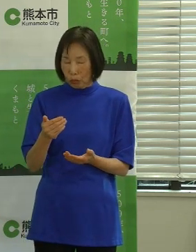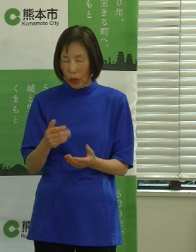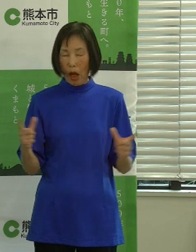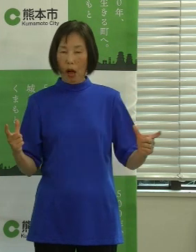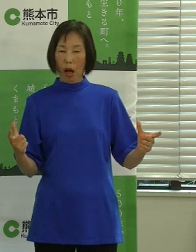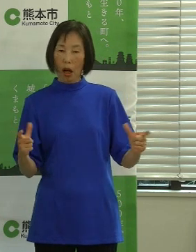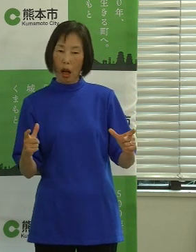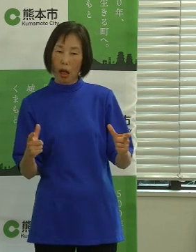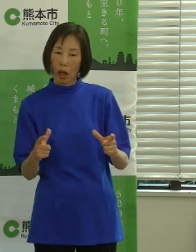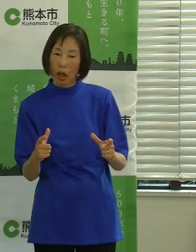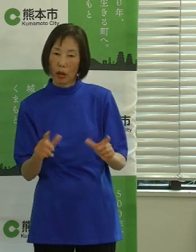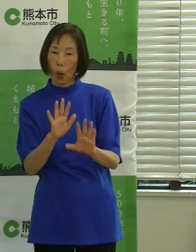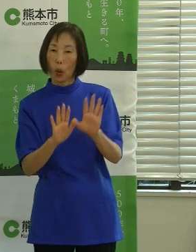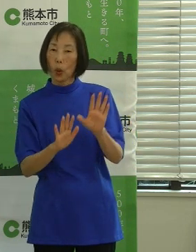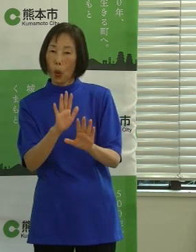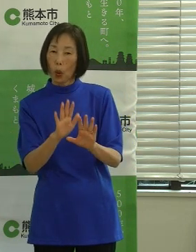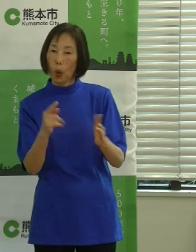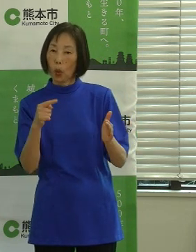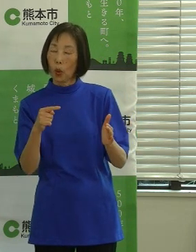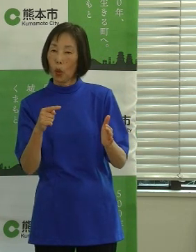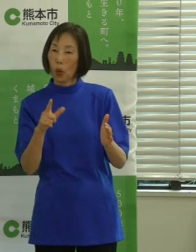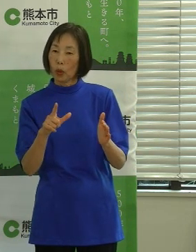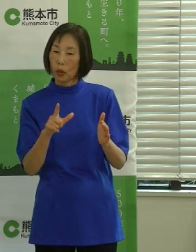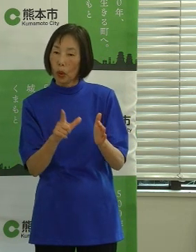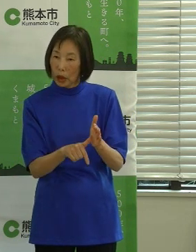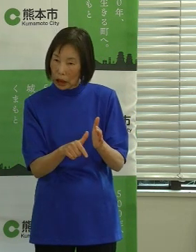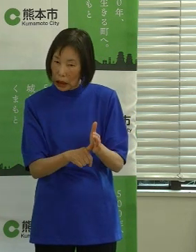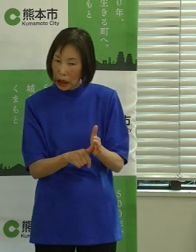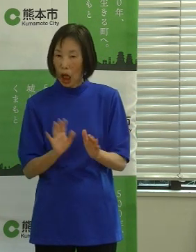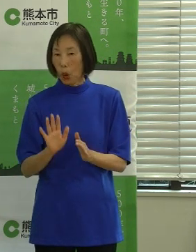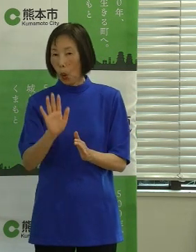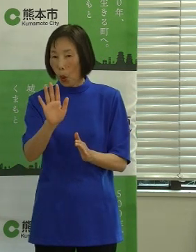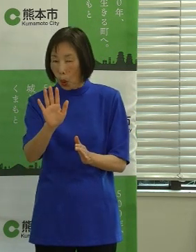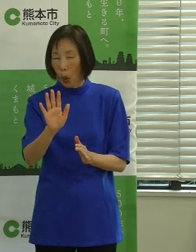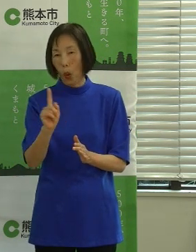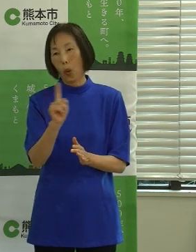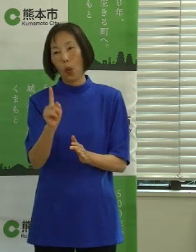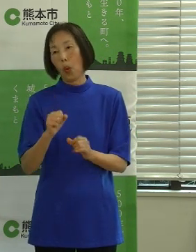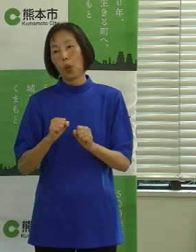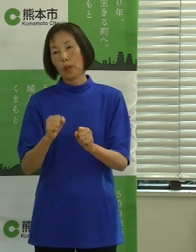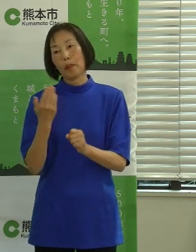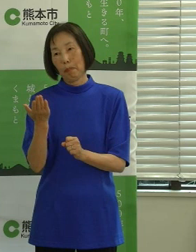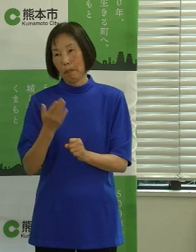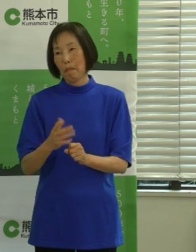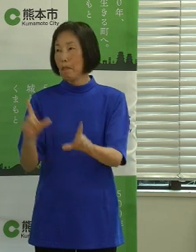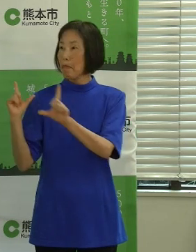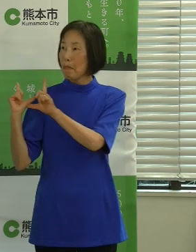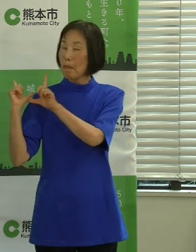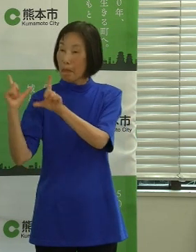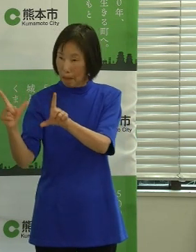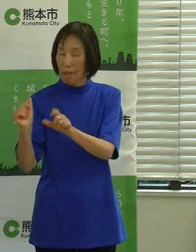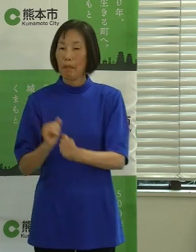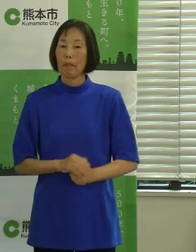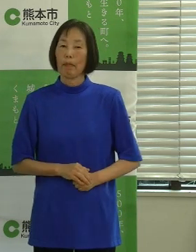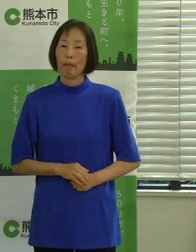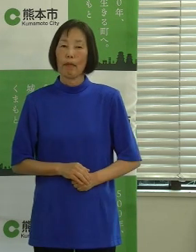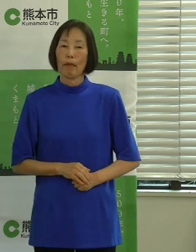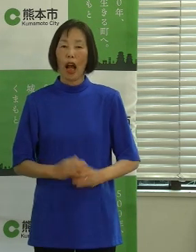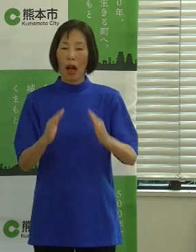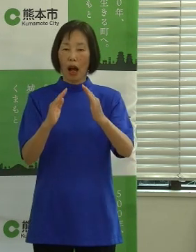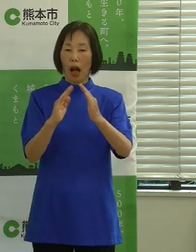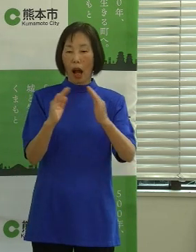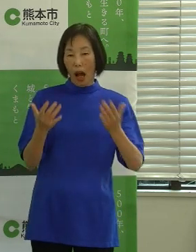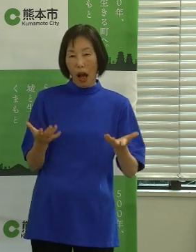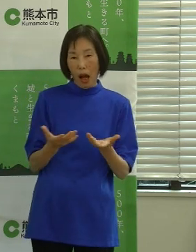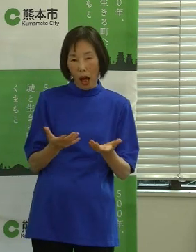小傾向になっていく中で、はい、今後はどうされるようですか。 まあ、当然例えばテレワーク